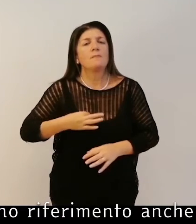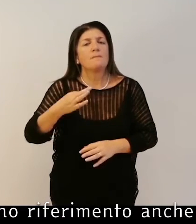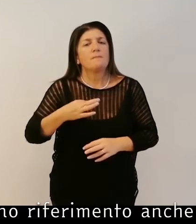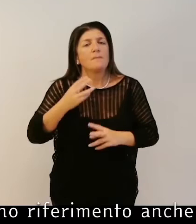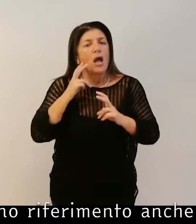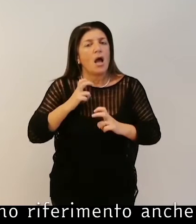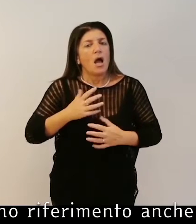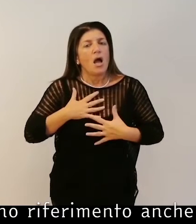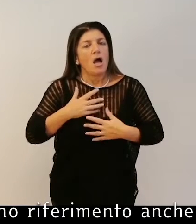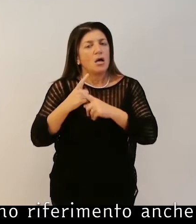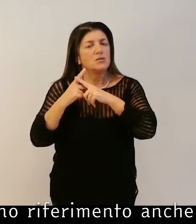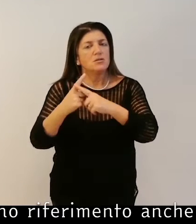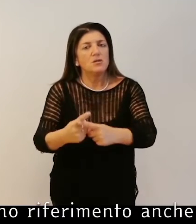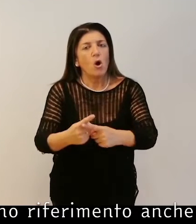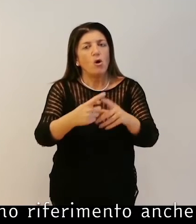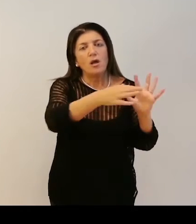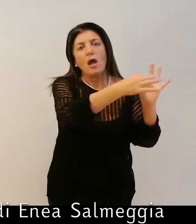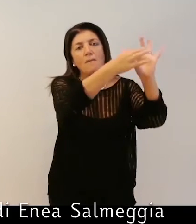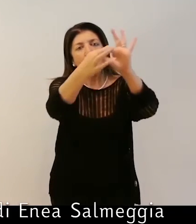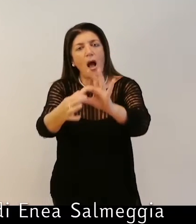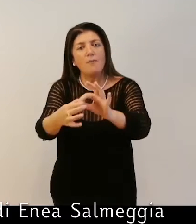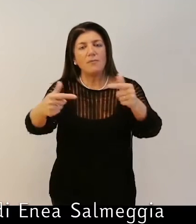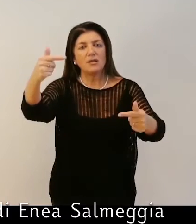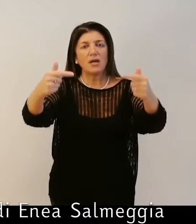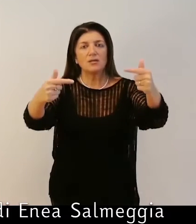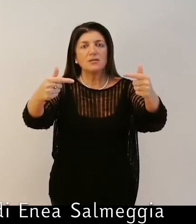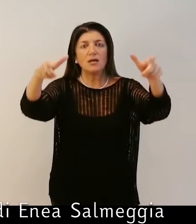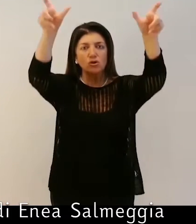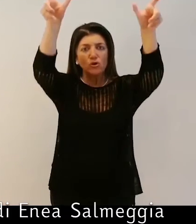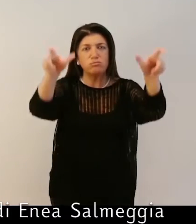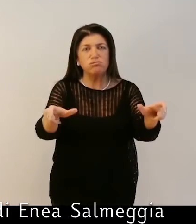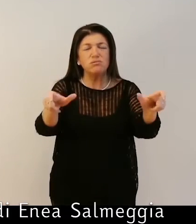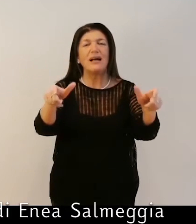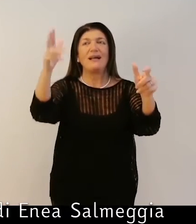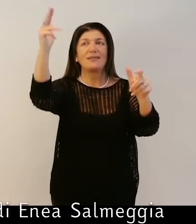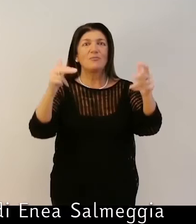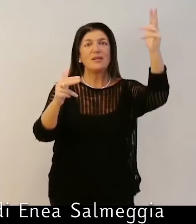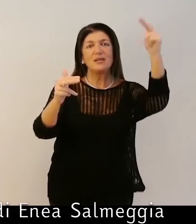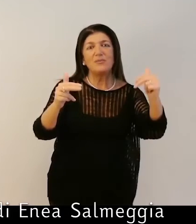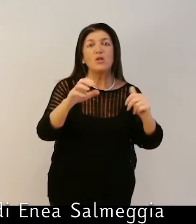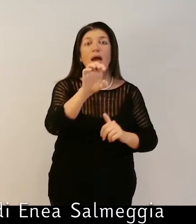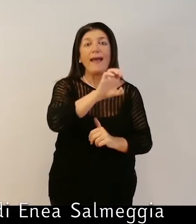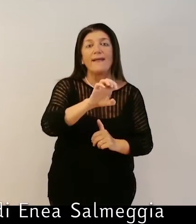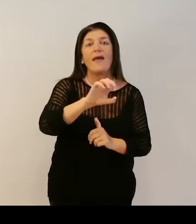grandi dipinti del braccio del transetto di Enea Salmeggia, detto il Talpino,